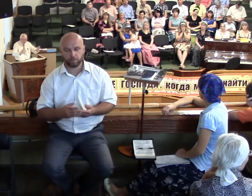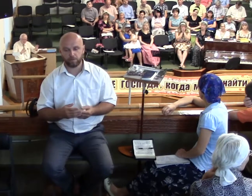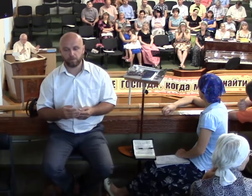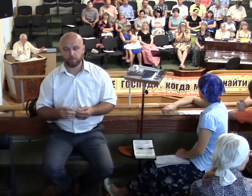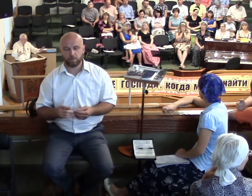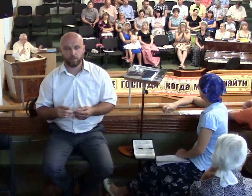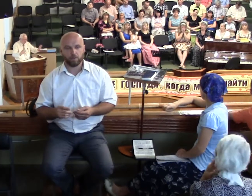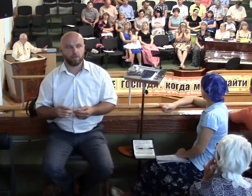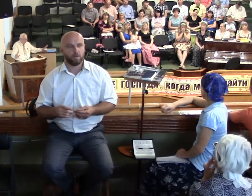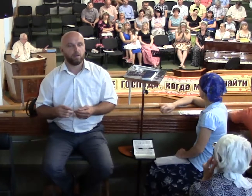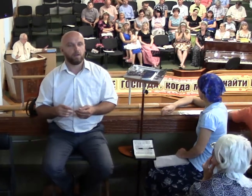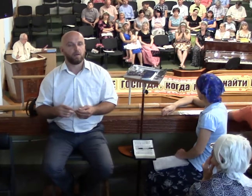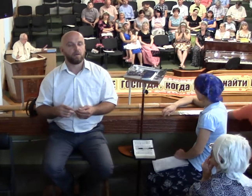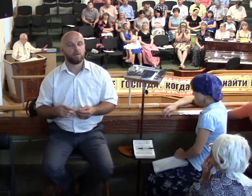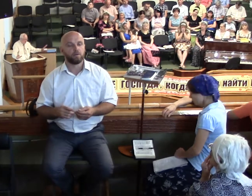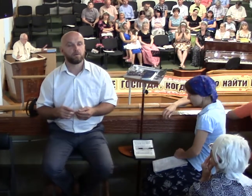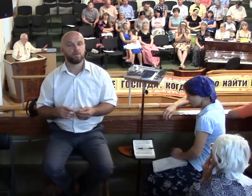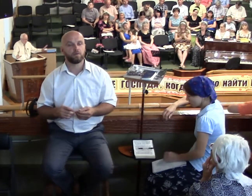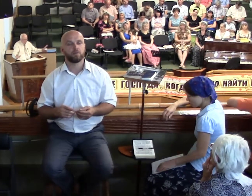земле совершенной святости.